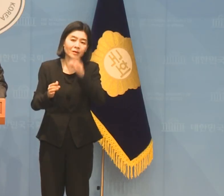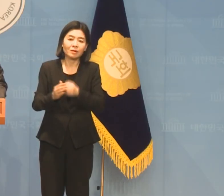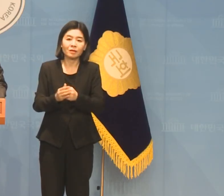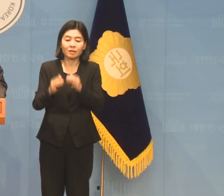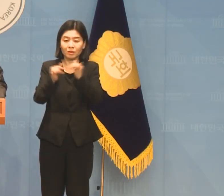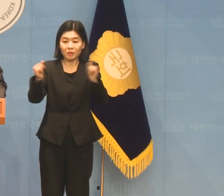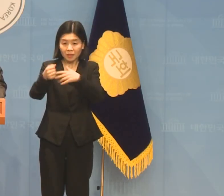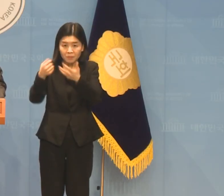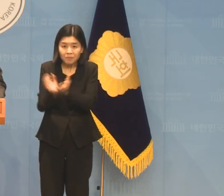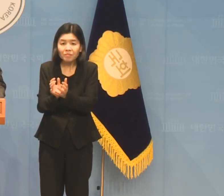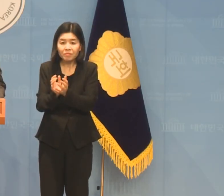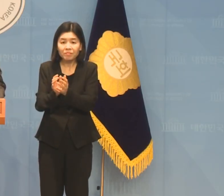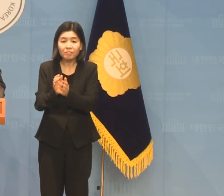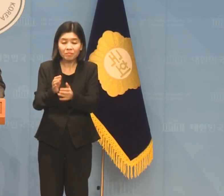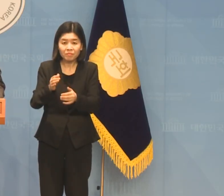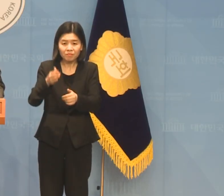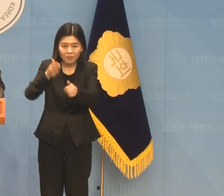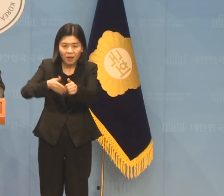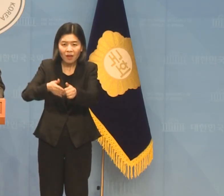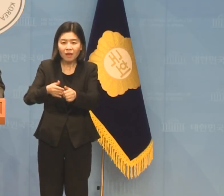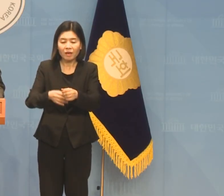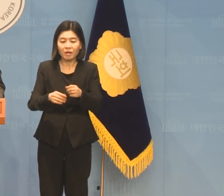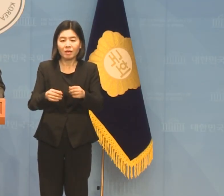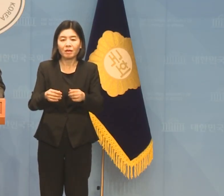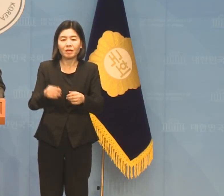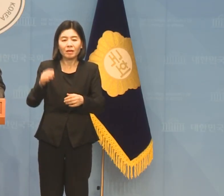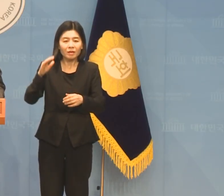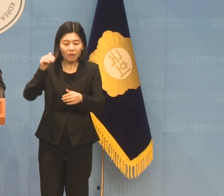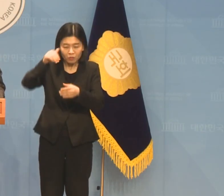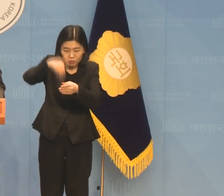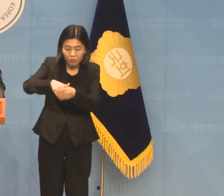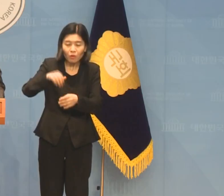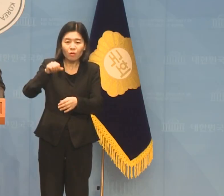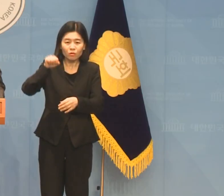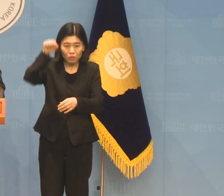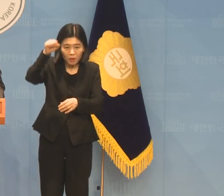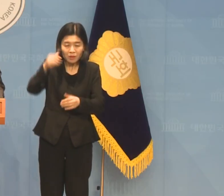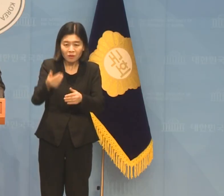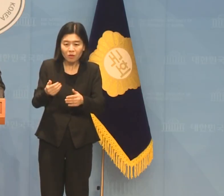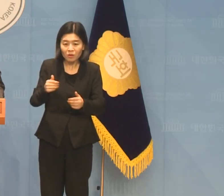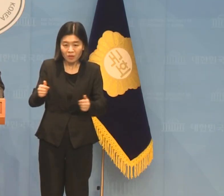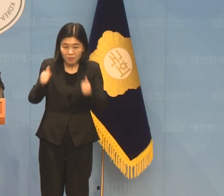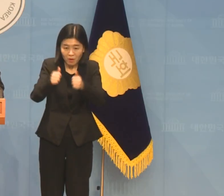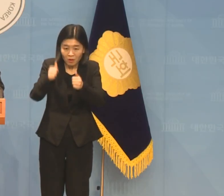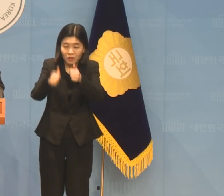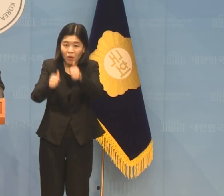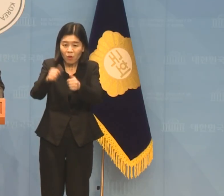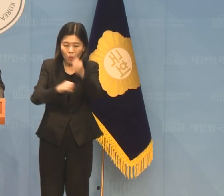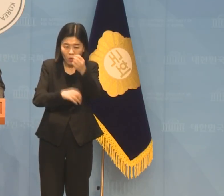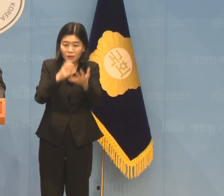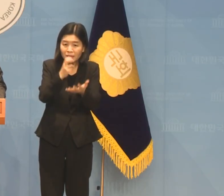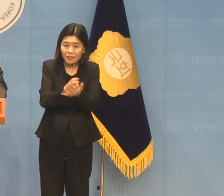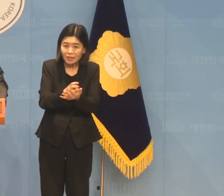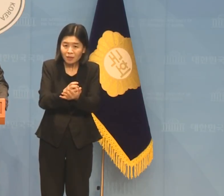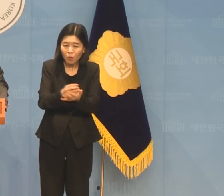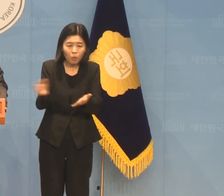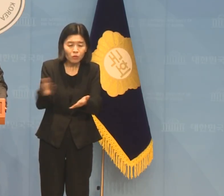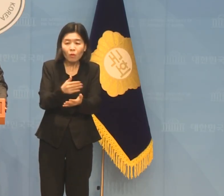국민의힘의 경선이 원칙을 벗어나서 변칙과 야합이 그 자리를 대신하는 상황이